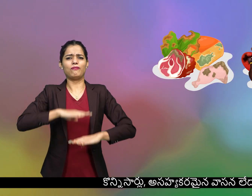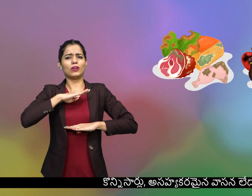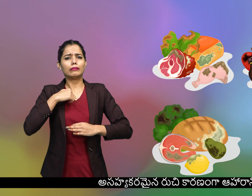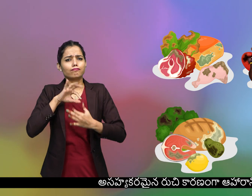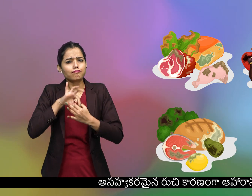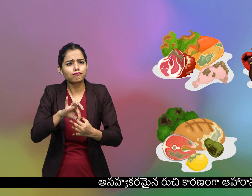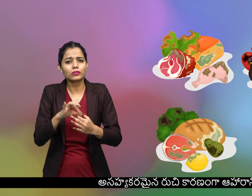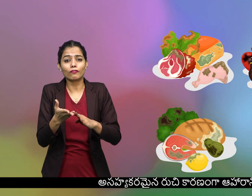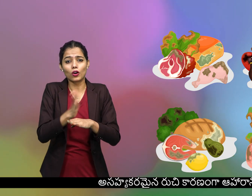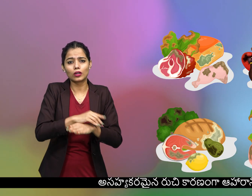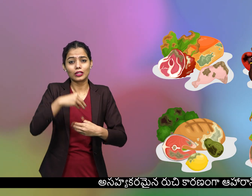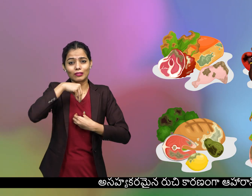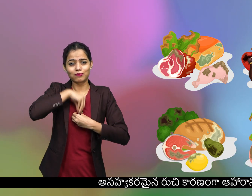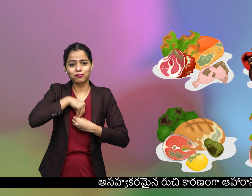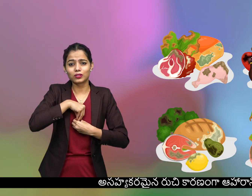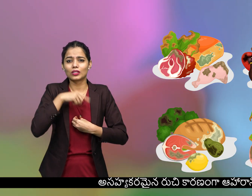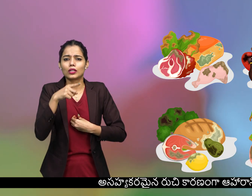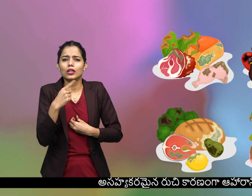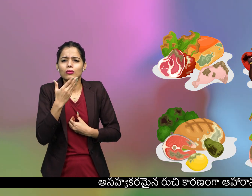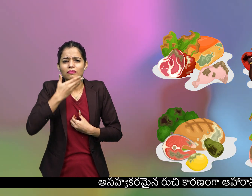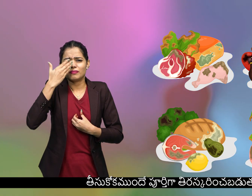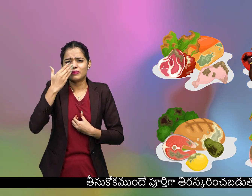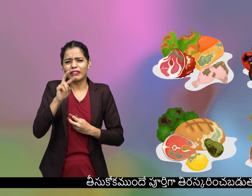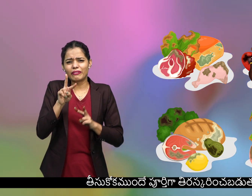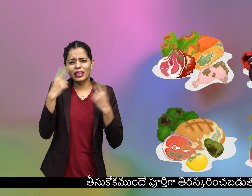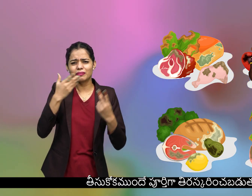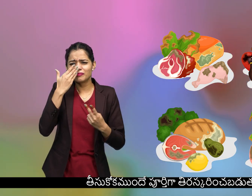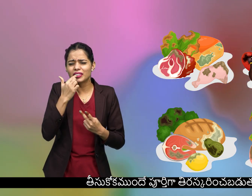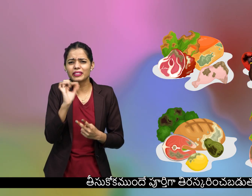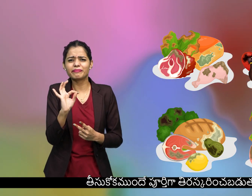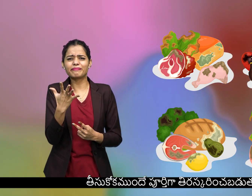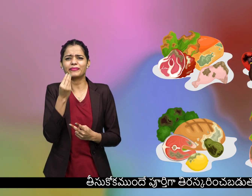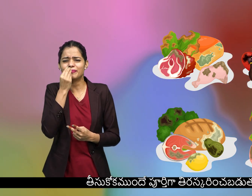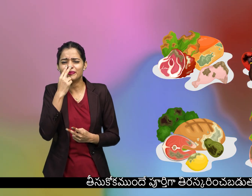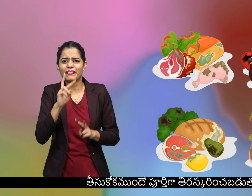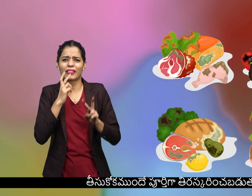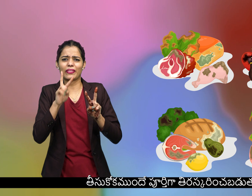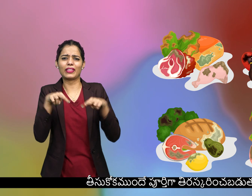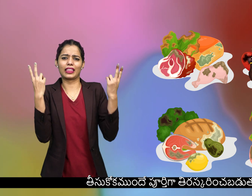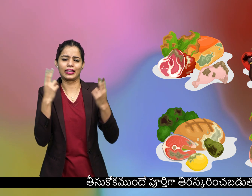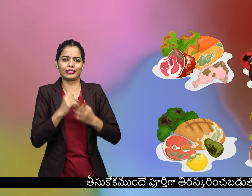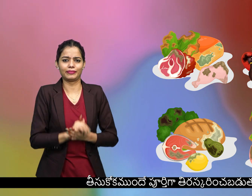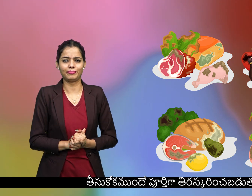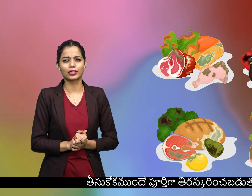లేదా అసహ్యకరమైన రుచి కారణంగా ఆహారాన్ని తీసుకోకముందే పూర్తిగా తిరస్కరించబడుతుంది.